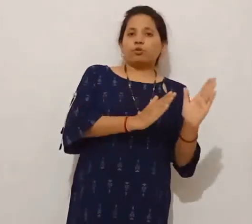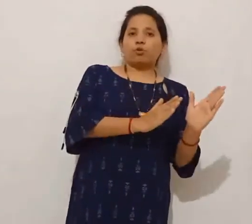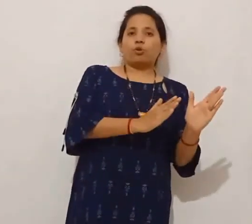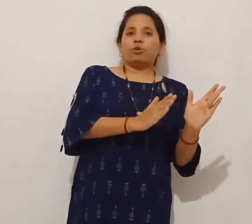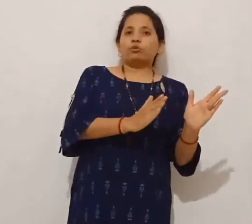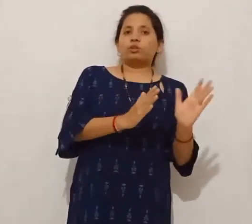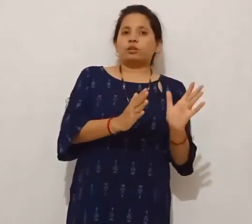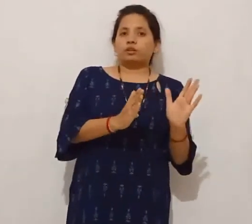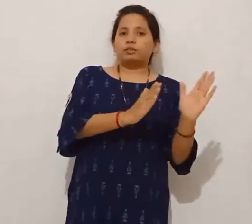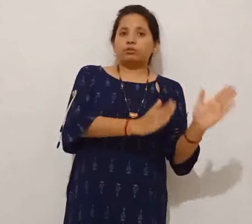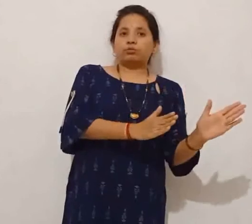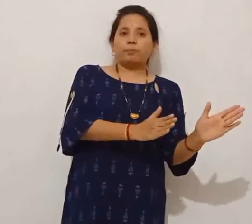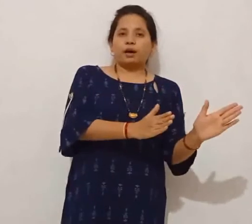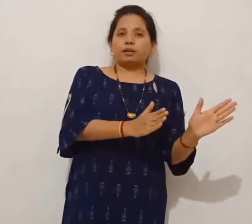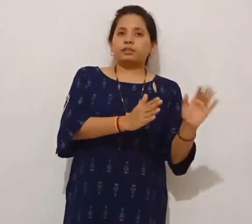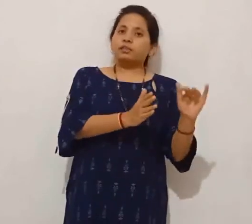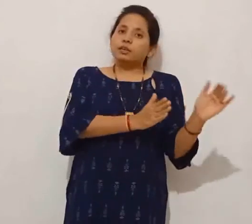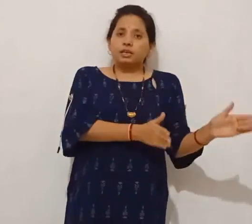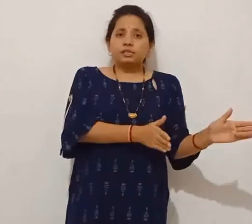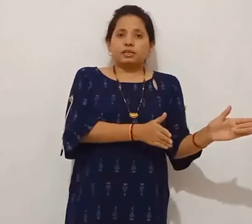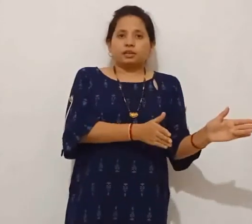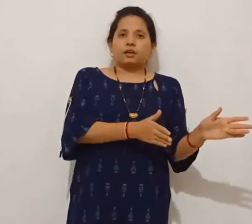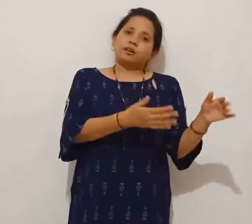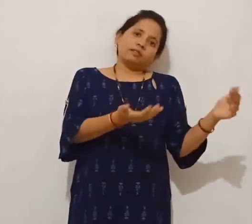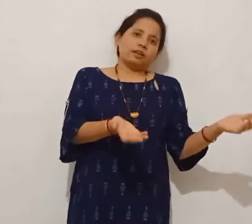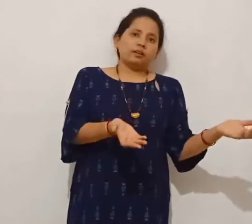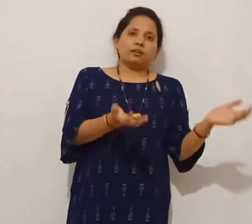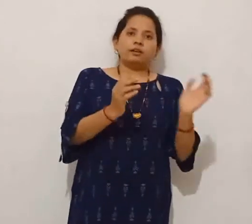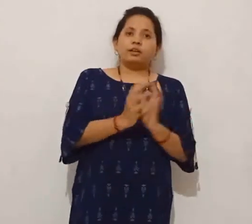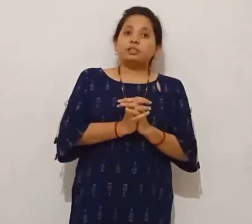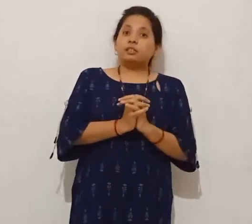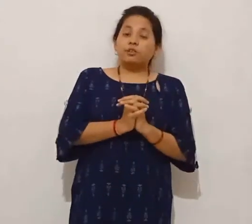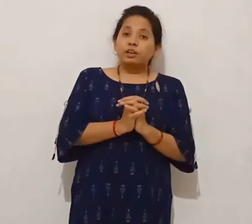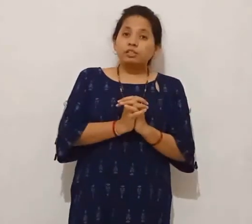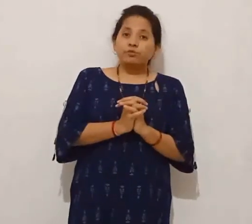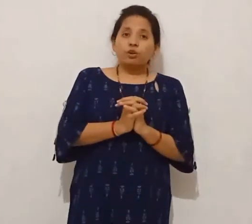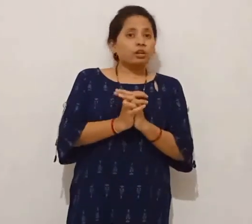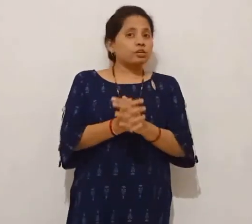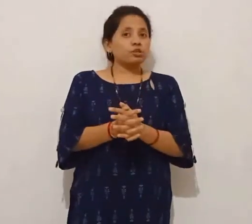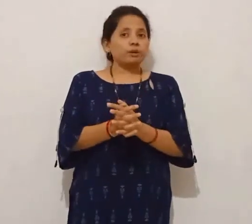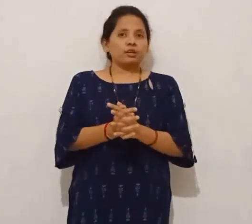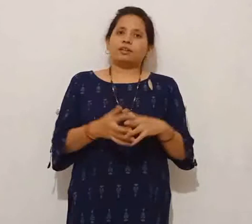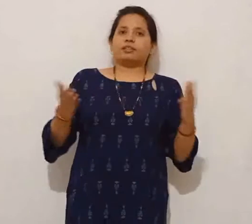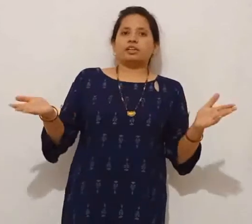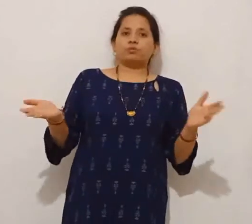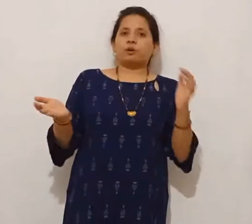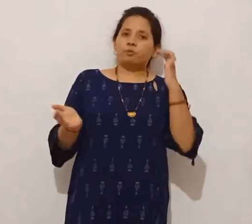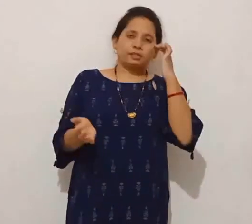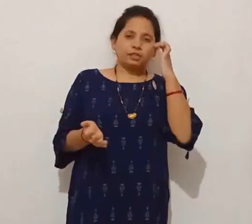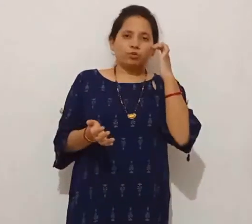गो टू द market in easily, then it is convenience for the consumer. That's why people are going